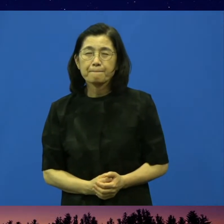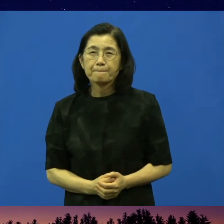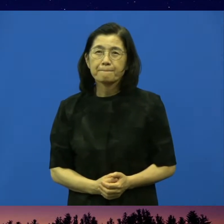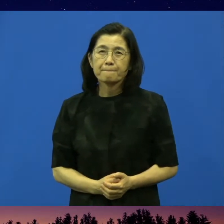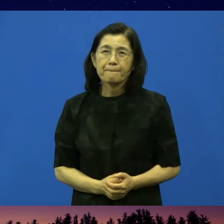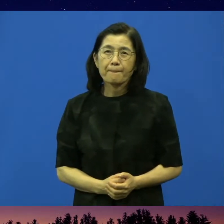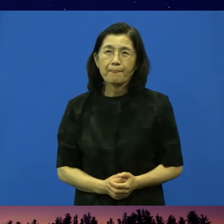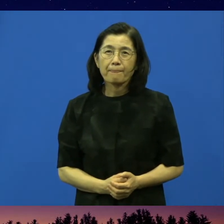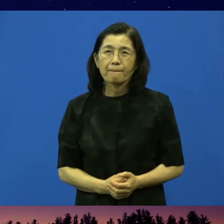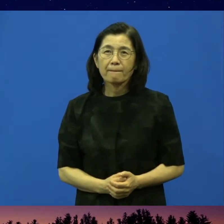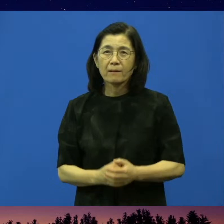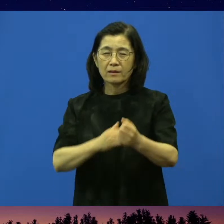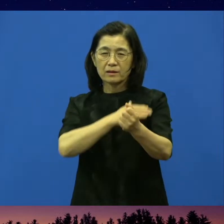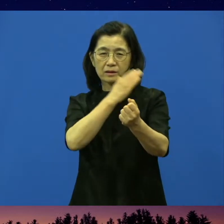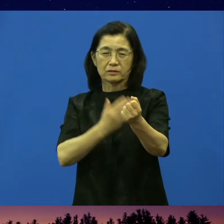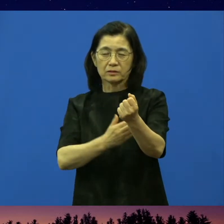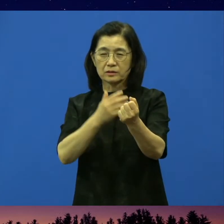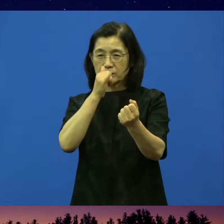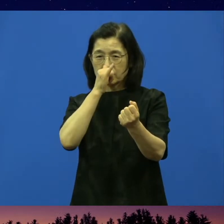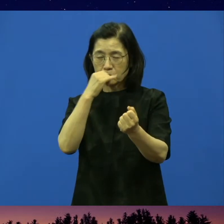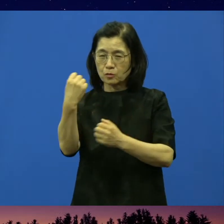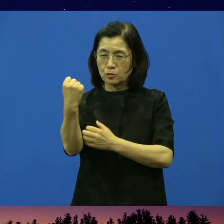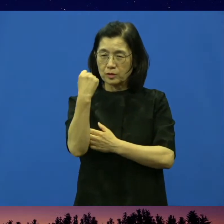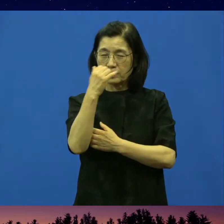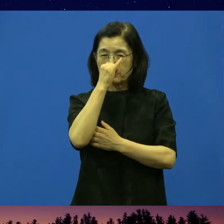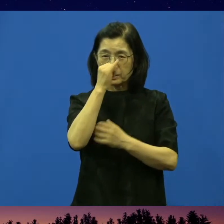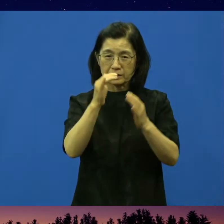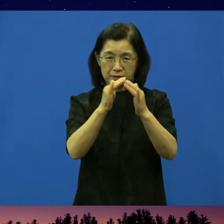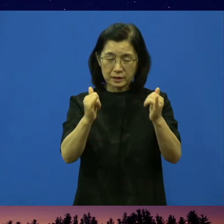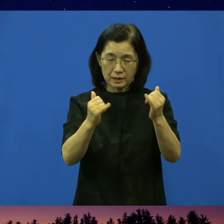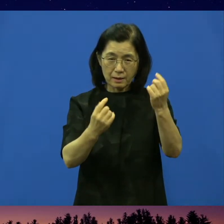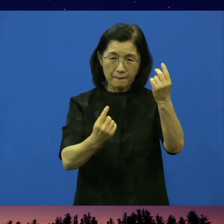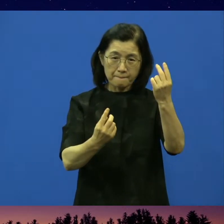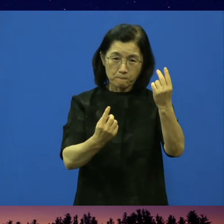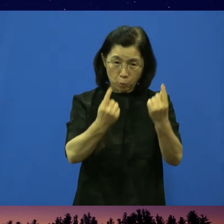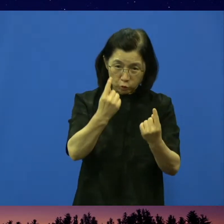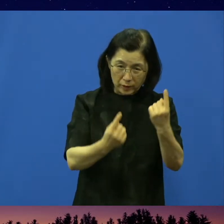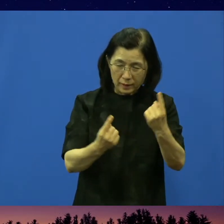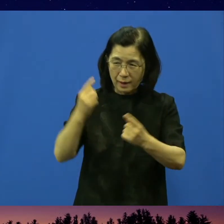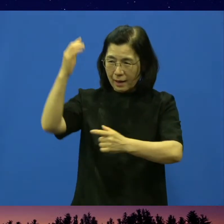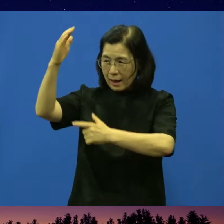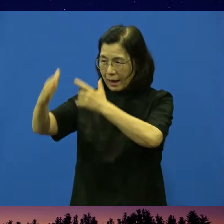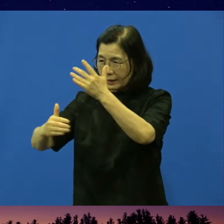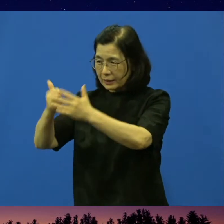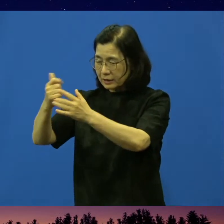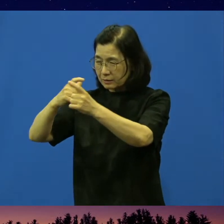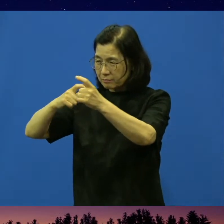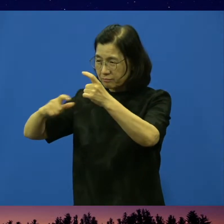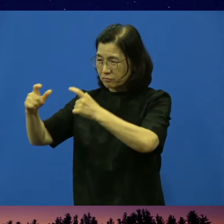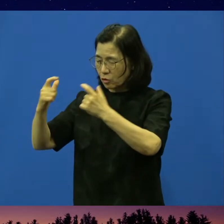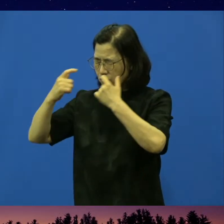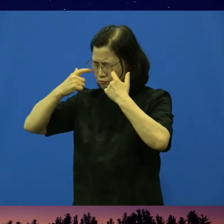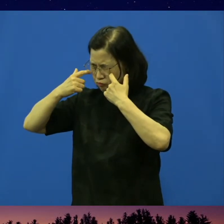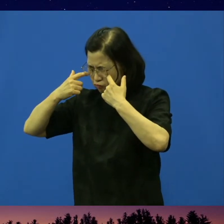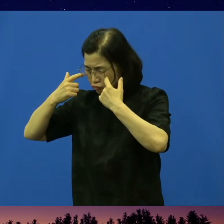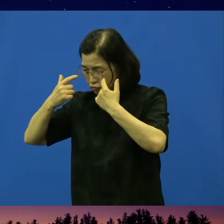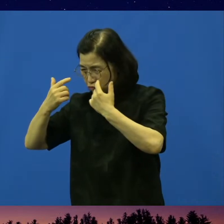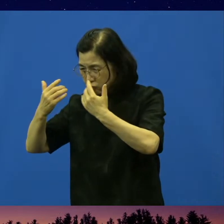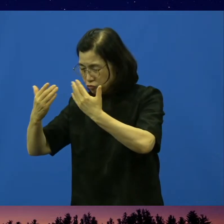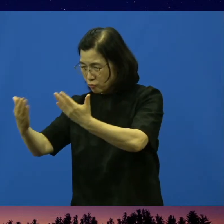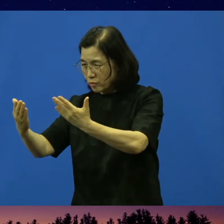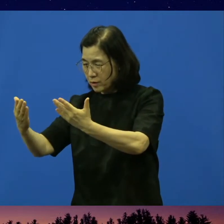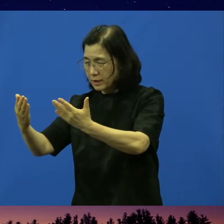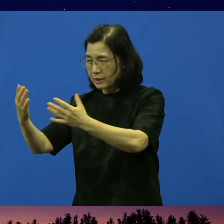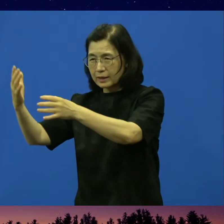굉장히 실력 있고 권력 있는 사람보다 하나님이 더 선명하게 보여요. 나 밀어주겠다는 권력자가 어느 날